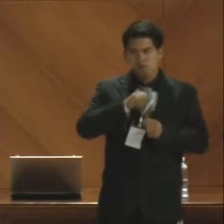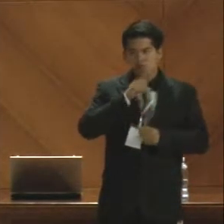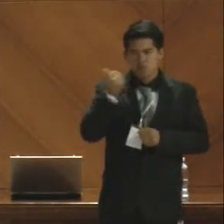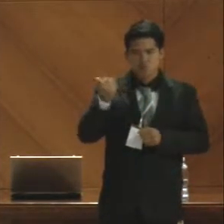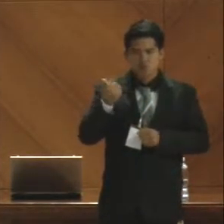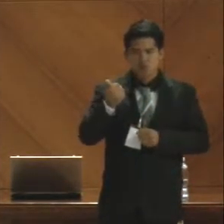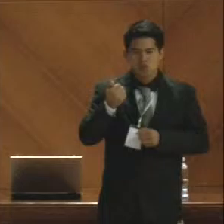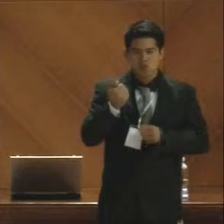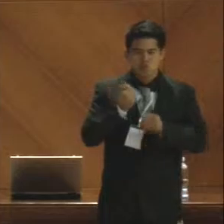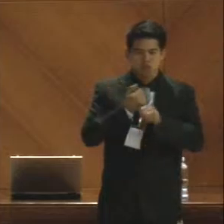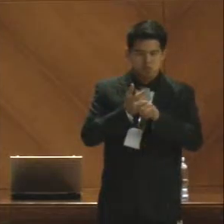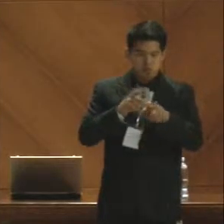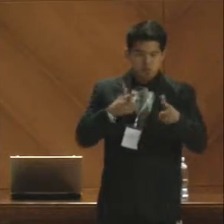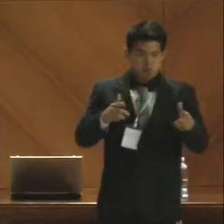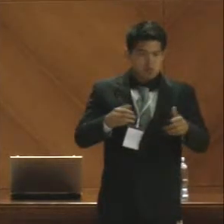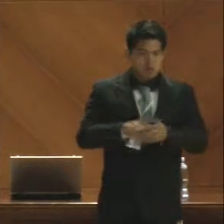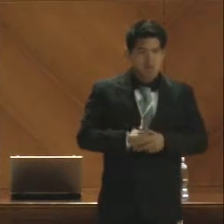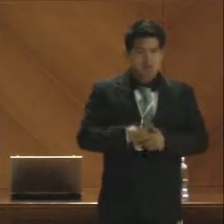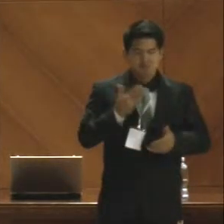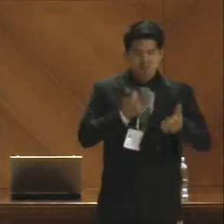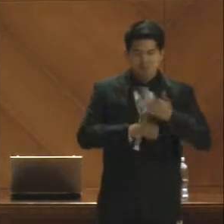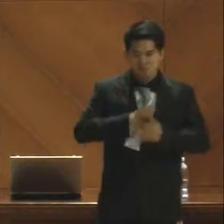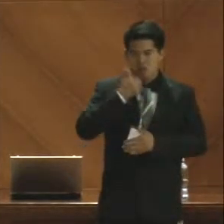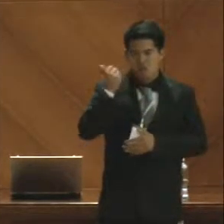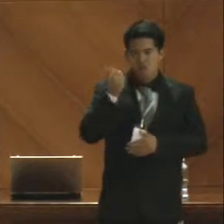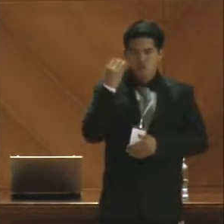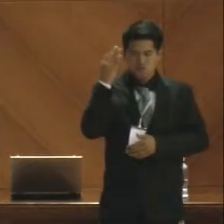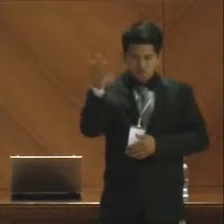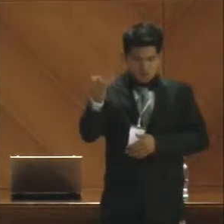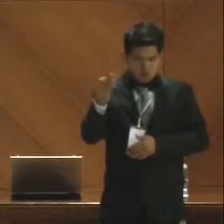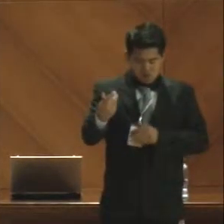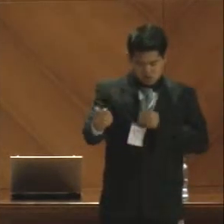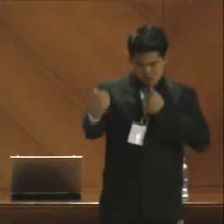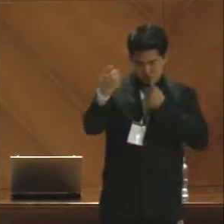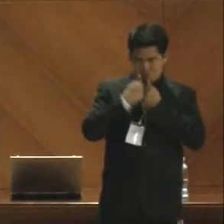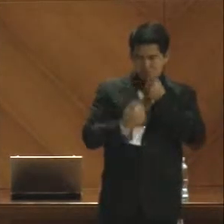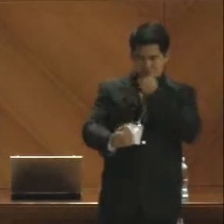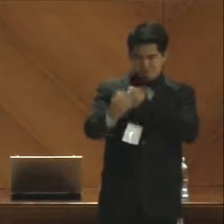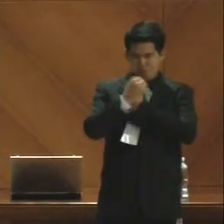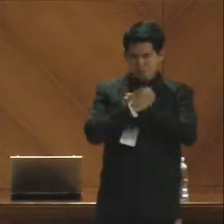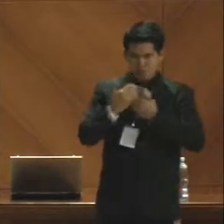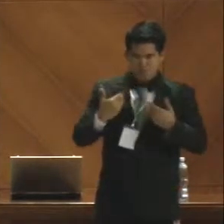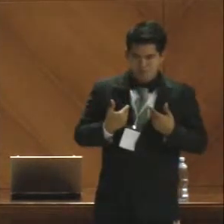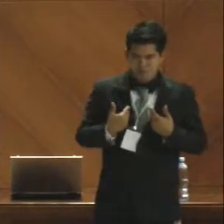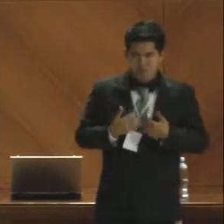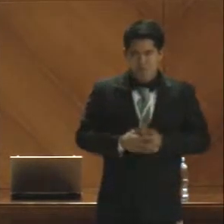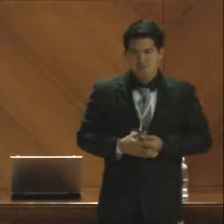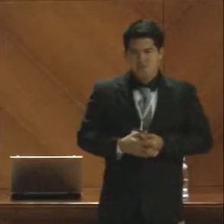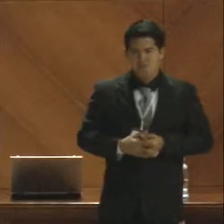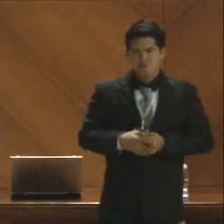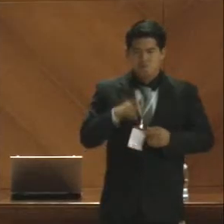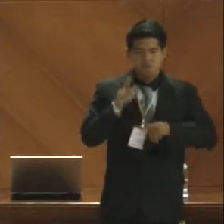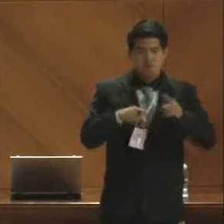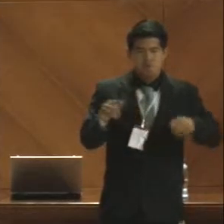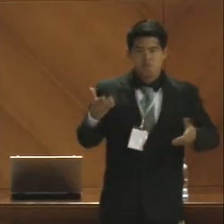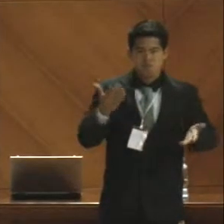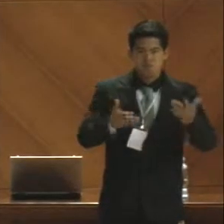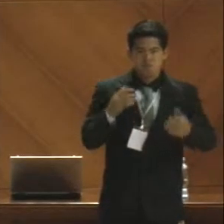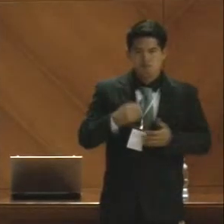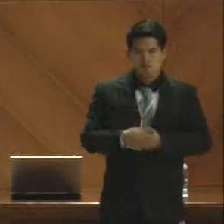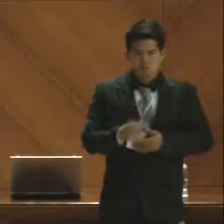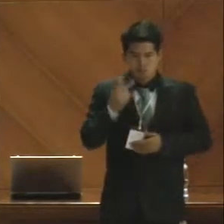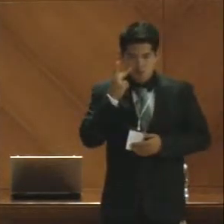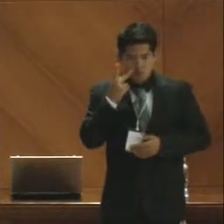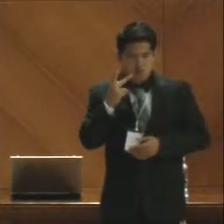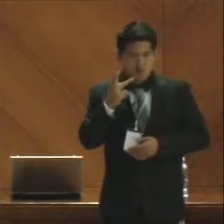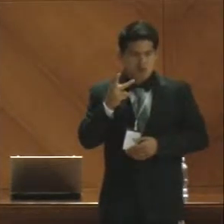criptografía, puede ser usado en nuestra contra en algún momento en el futuro. ¿Alguno de ustedes alguna vez ha visto un documento secreto del gobierno de los